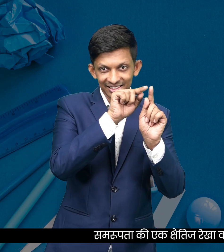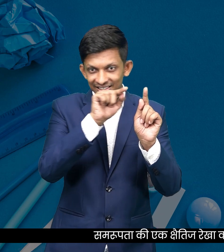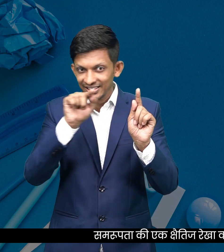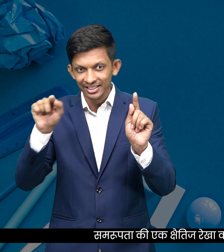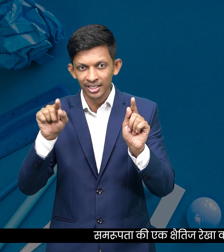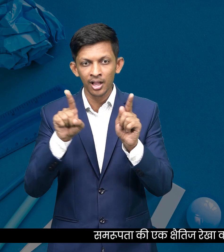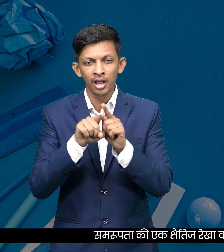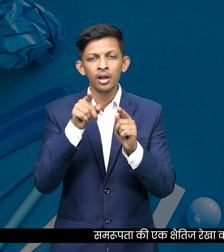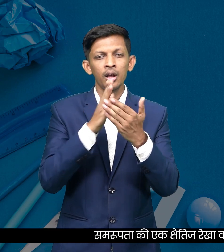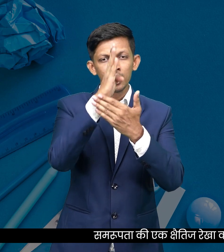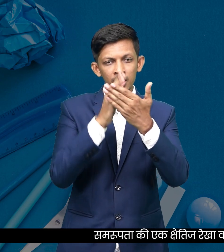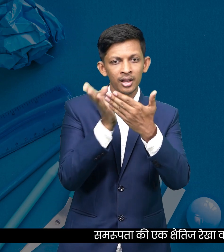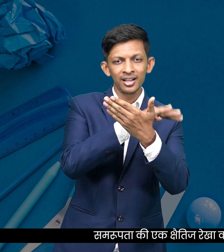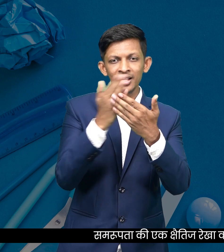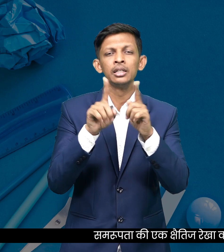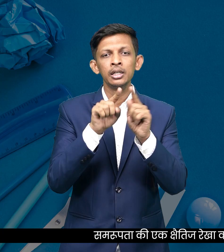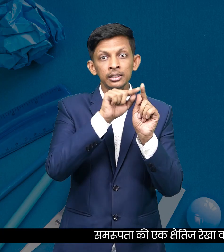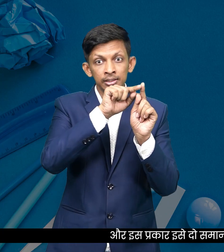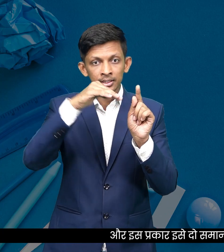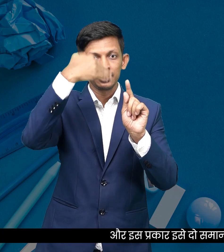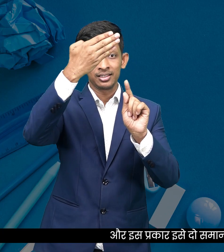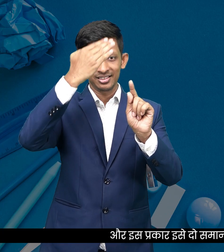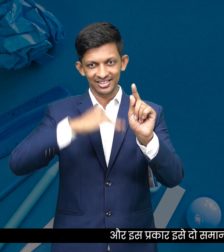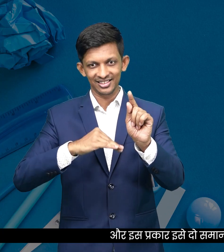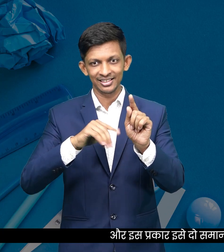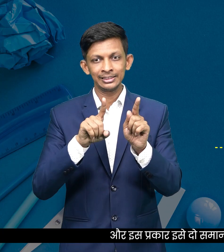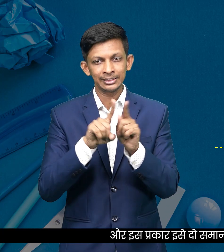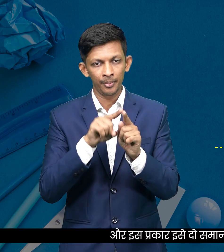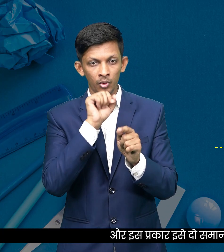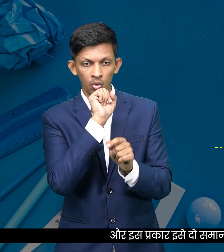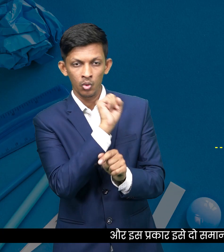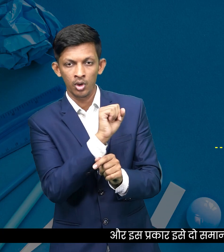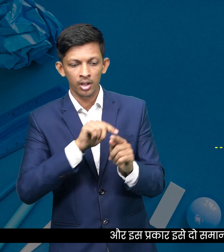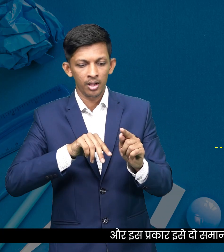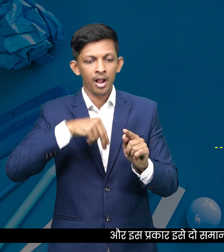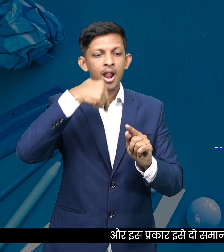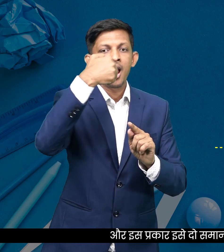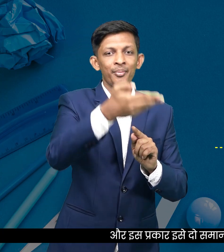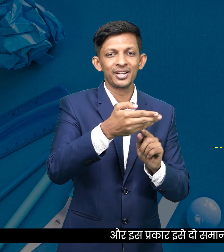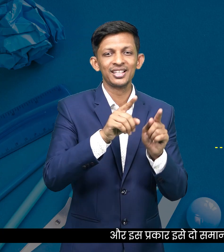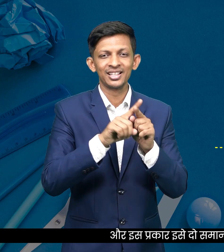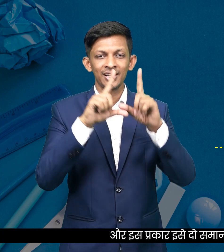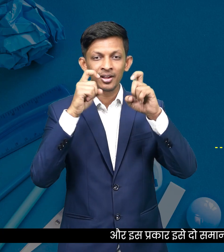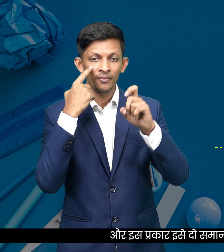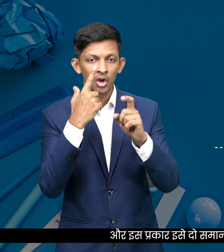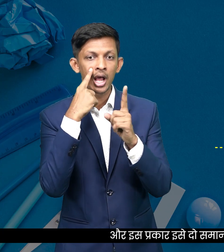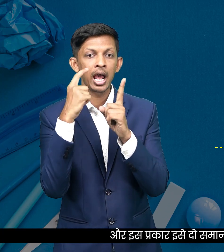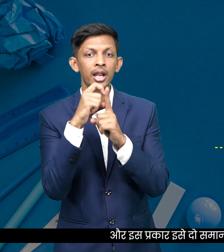समरूपता की एक क्षैतिज रेखा वह रेखा है जो छवि के पार चलती है और इस प्रकार इसे दो समान हिस्सों